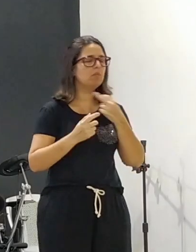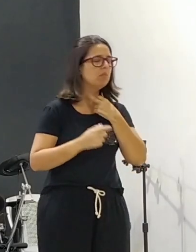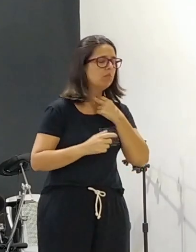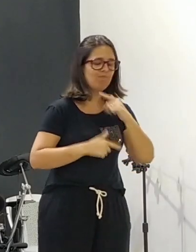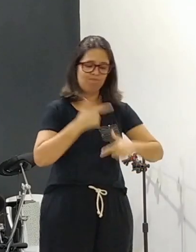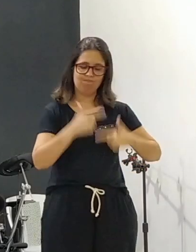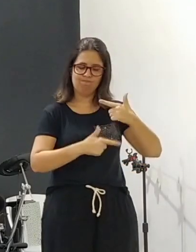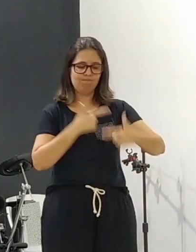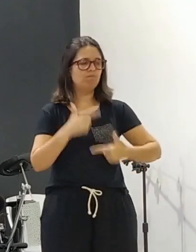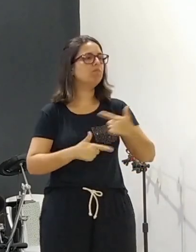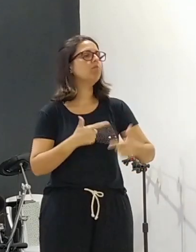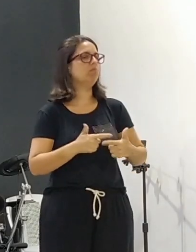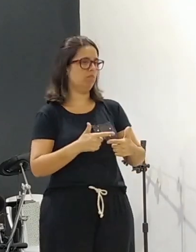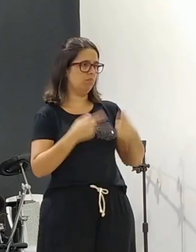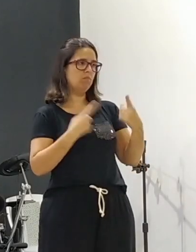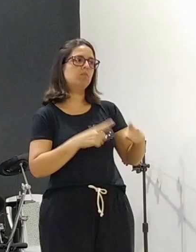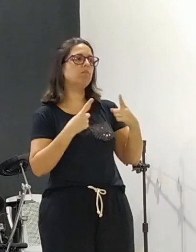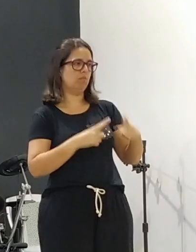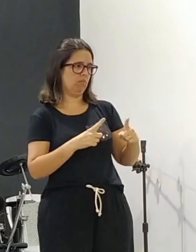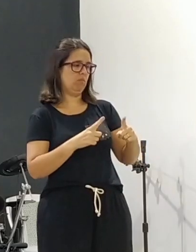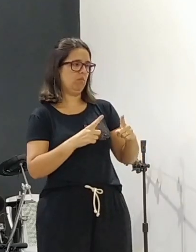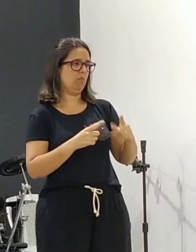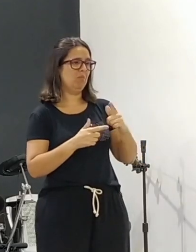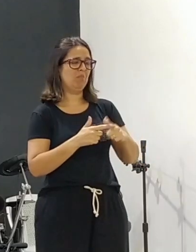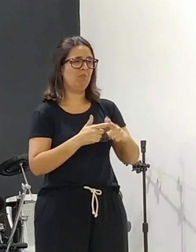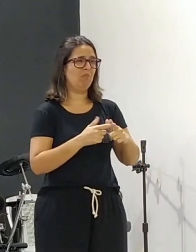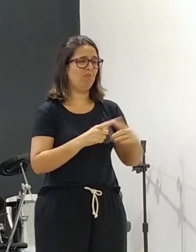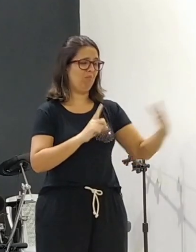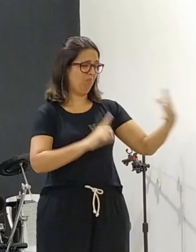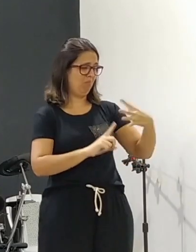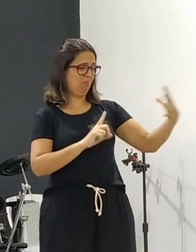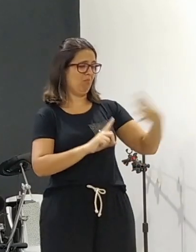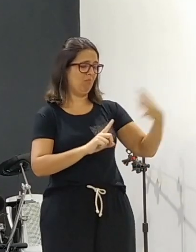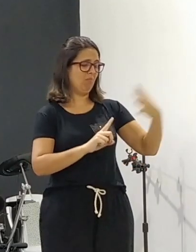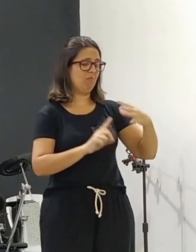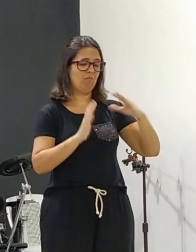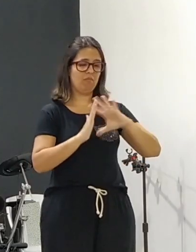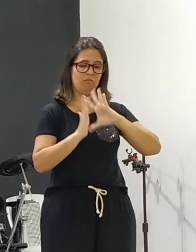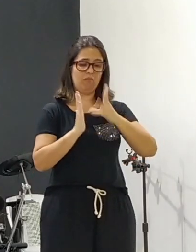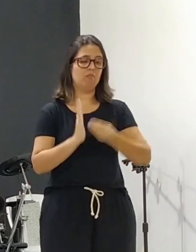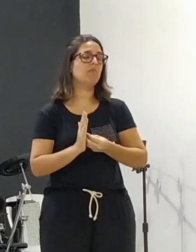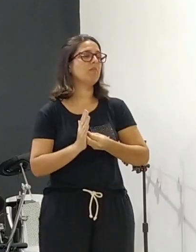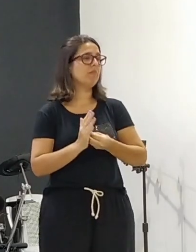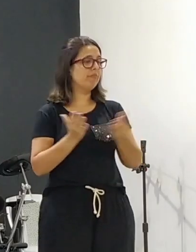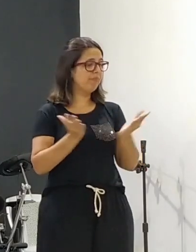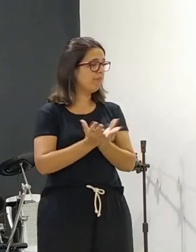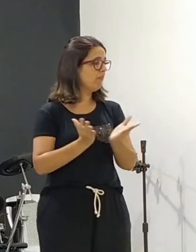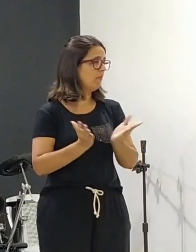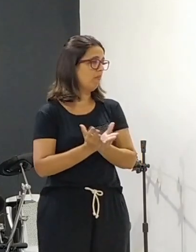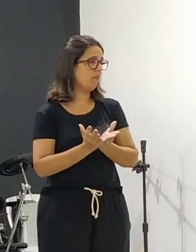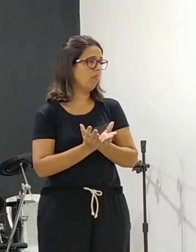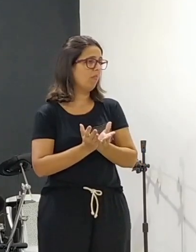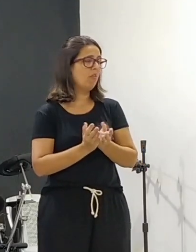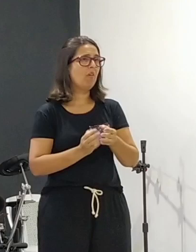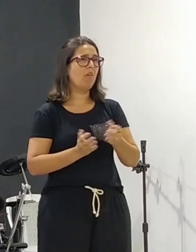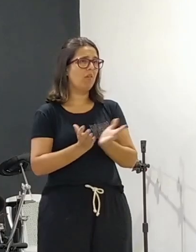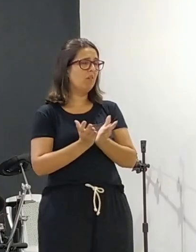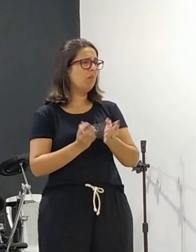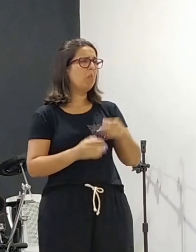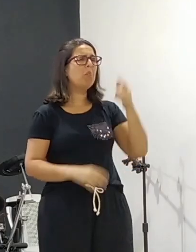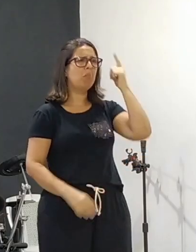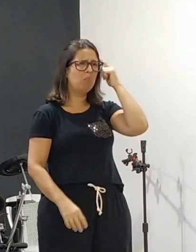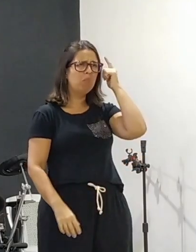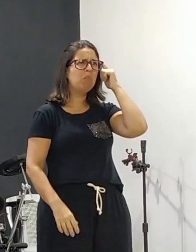contra isso, porque isso tem invadido a igreja e tem levado o crente a achar que tudo pode, que está